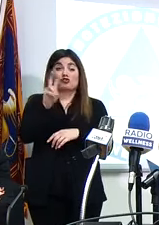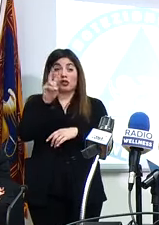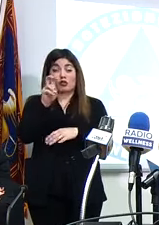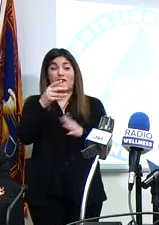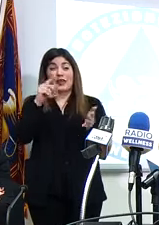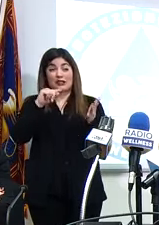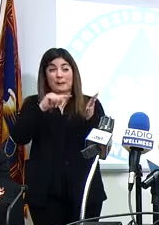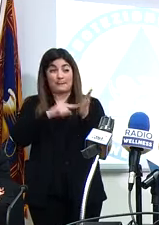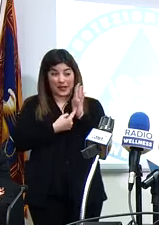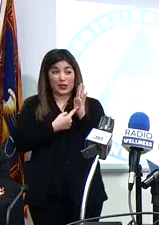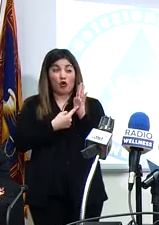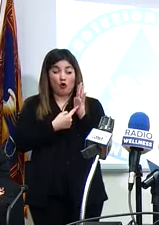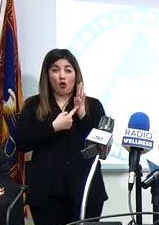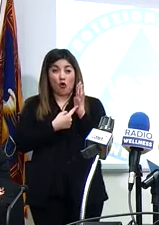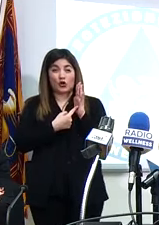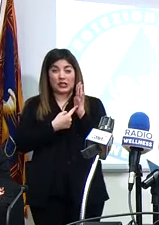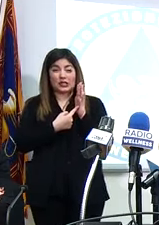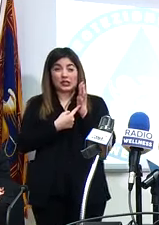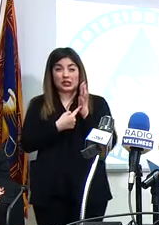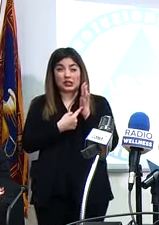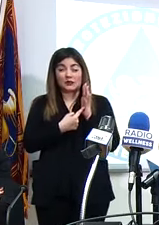nel senso che